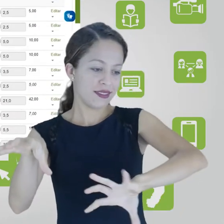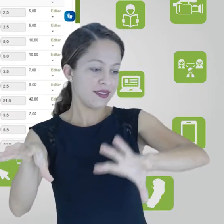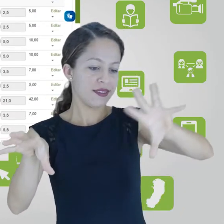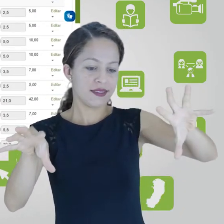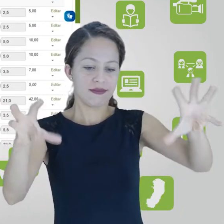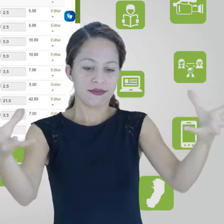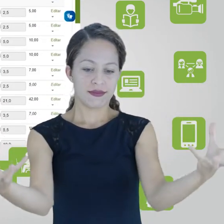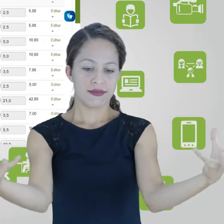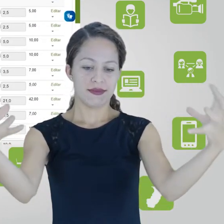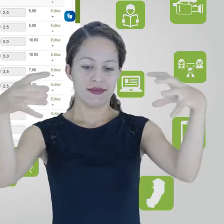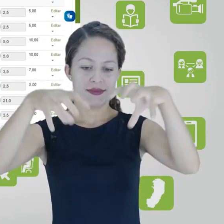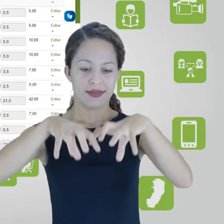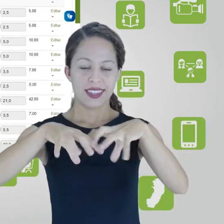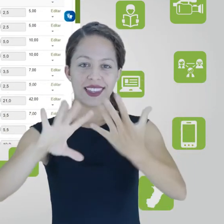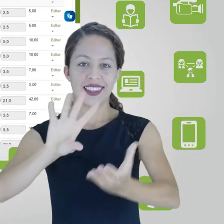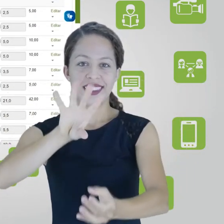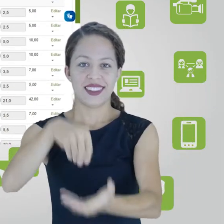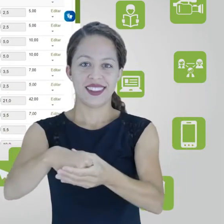categoria dentro.